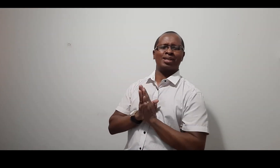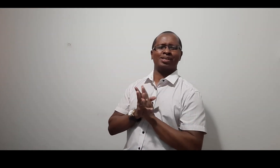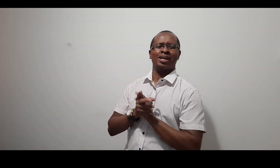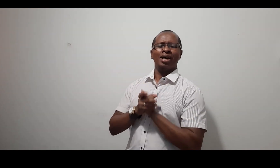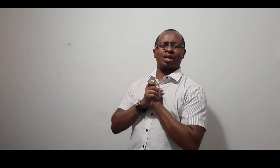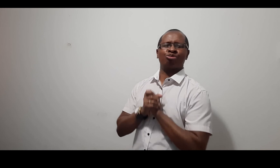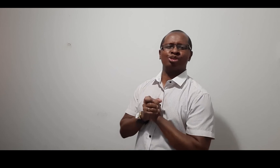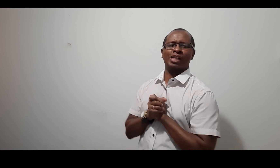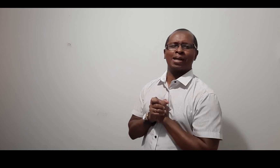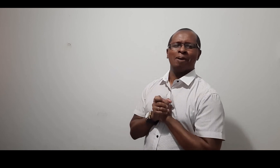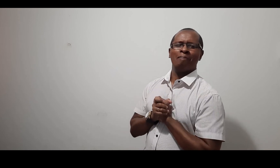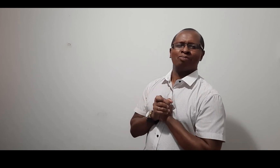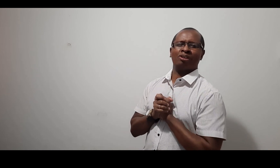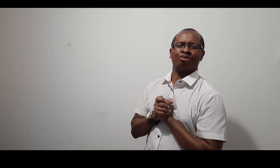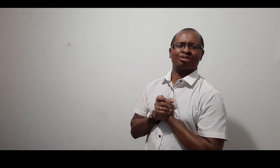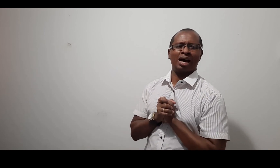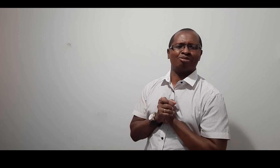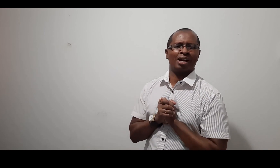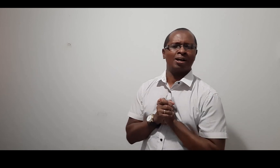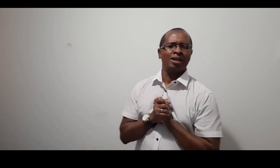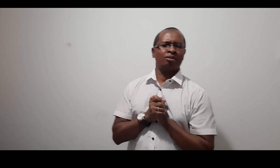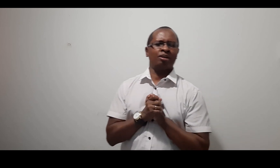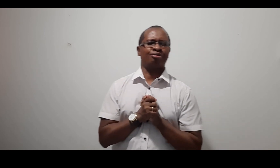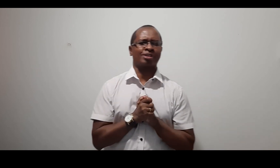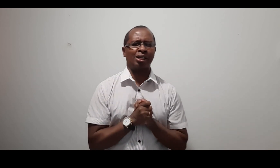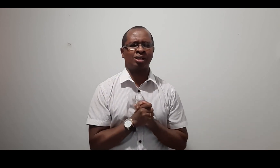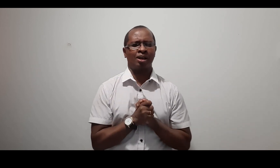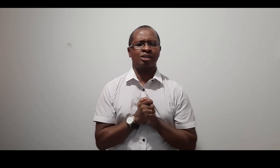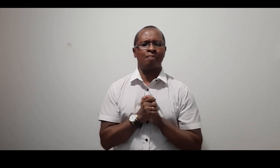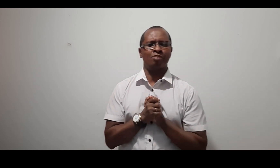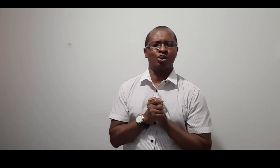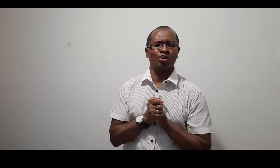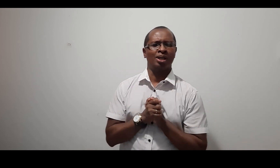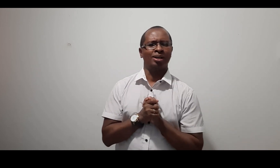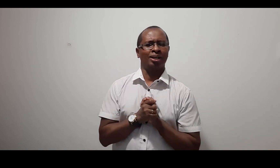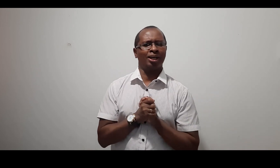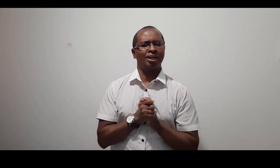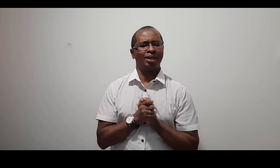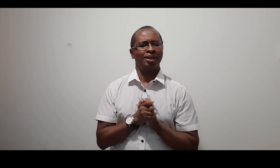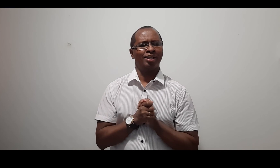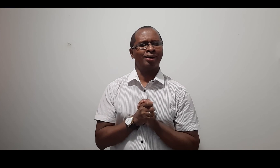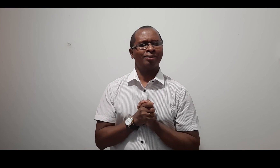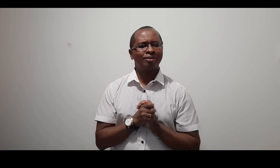sinanisi. Zan fui zane ti ftavana ti fraisan chamino eni